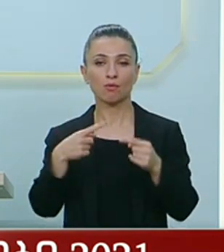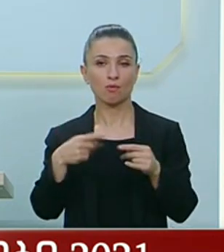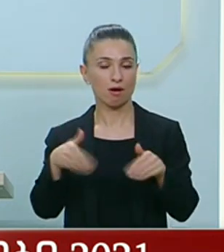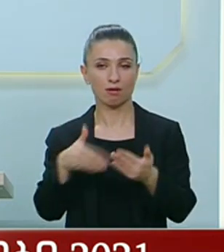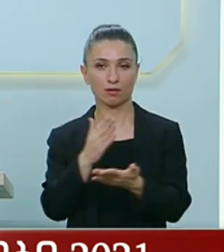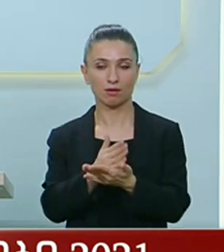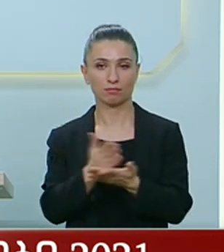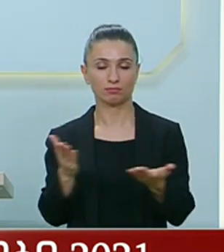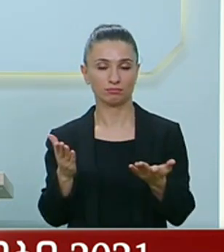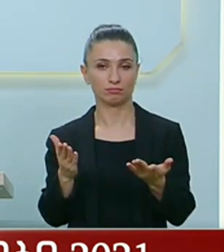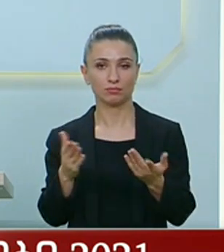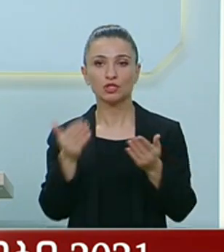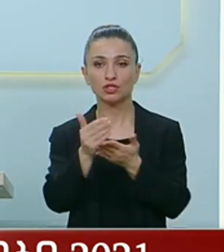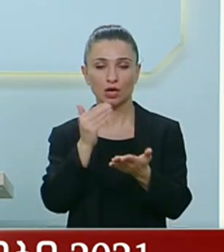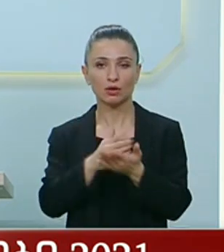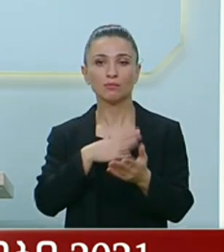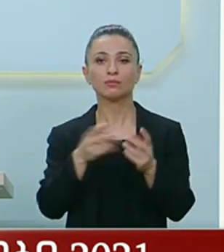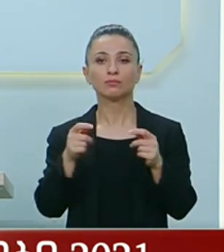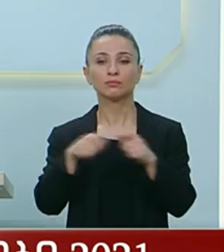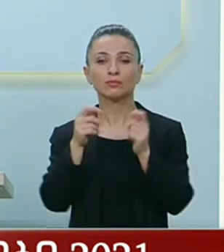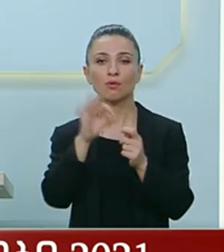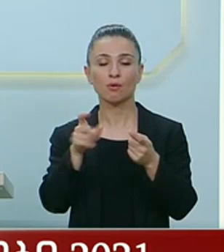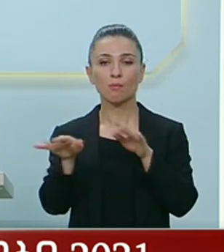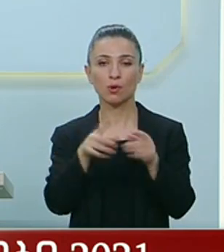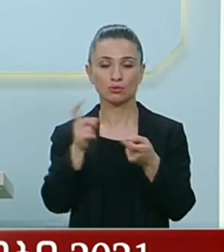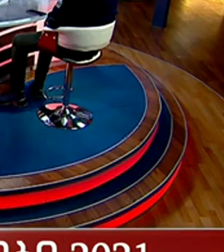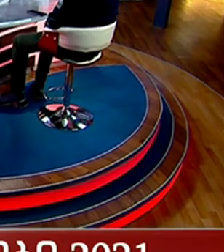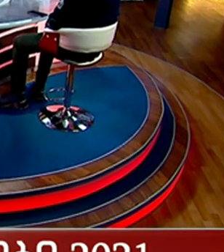მოახდენს, ასე ვთქვათ, გავლენას ამ შედეგებზე, იყო ძირითადად პროცედურული დარღვევები.